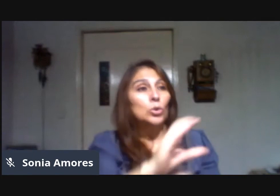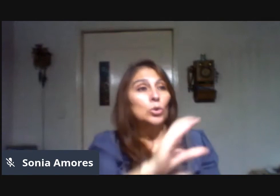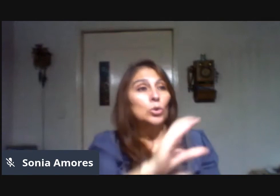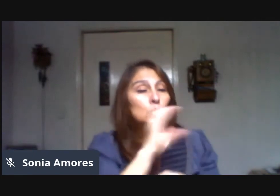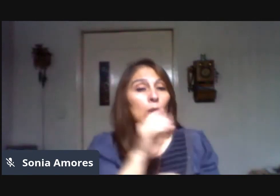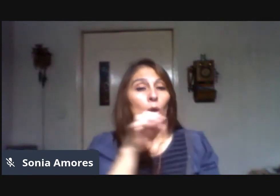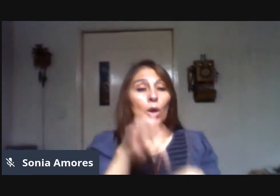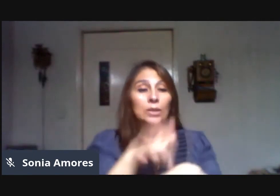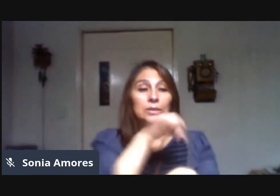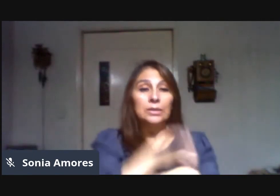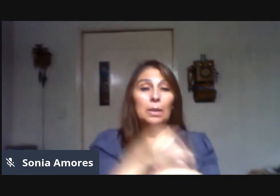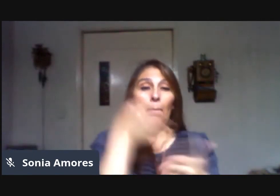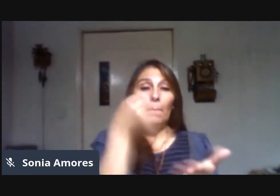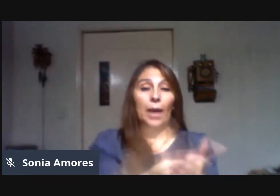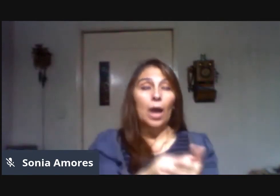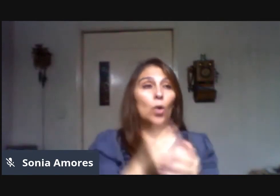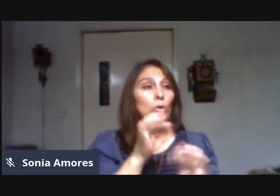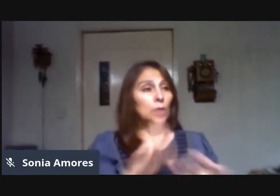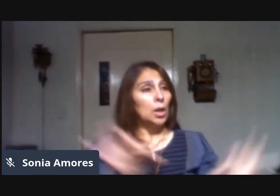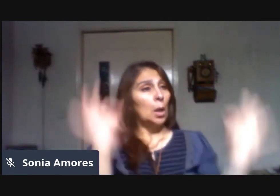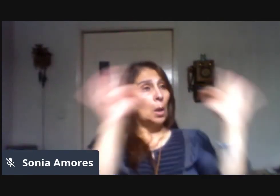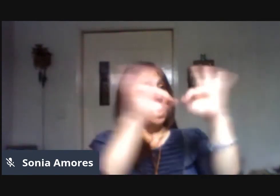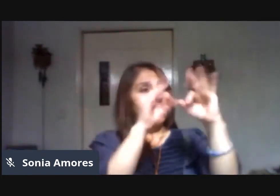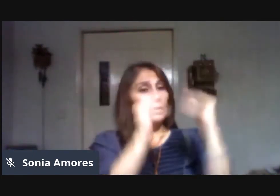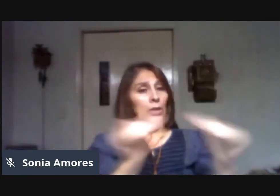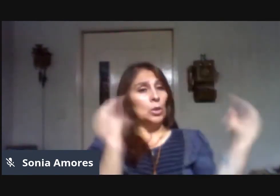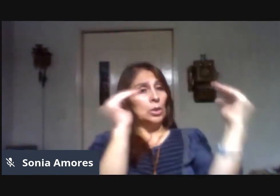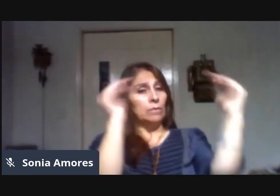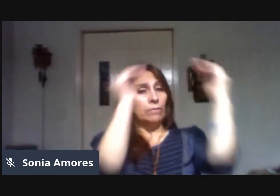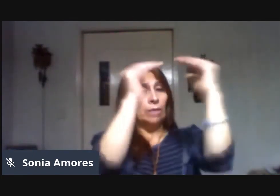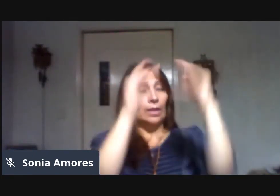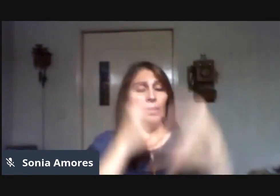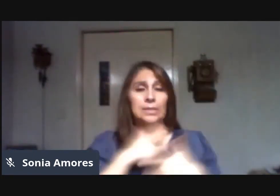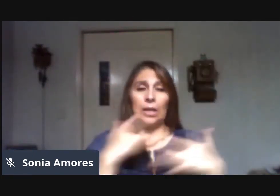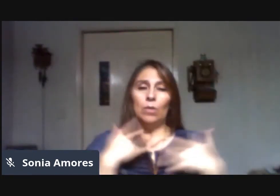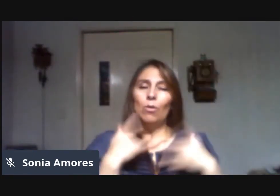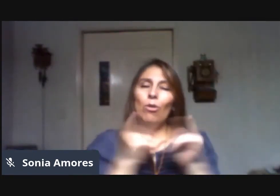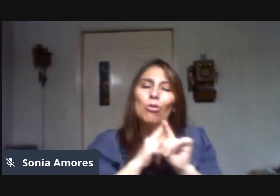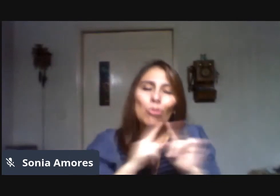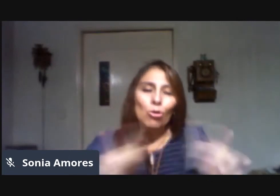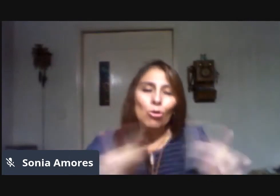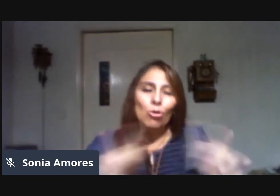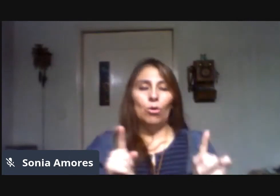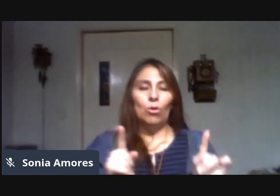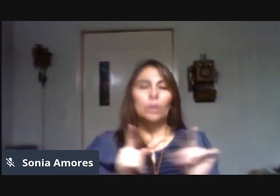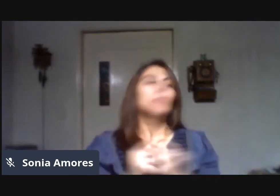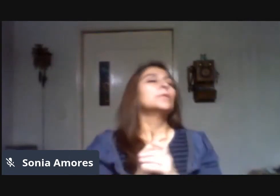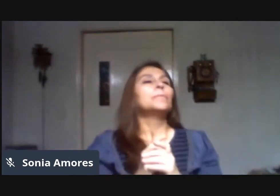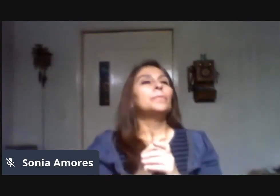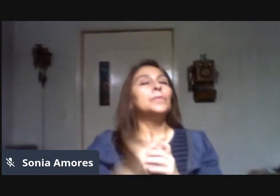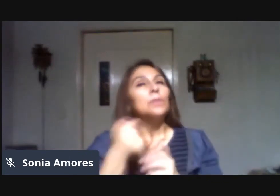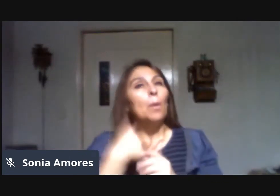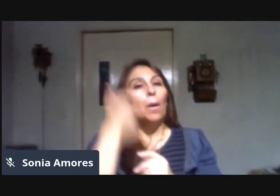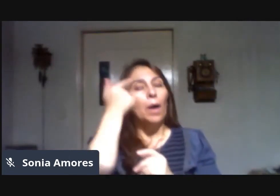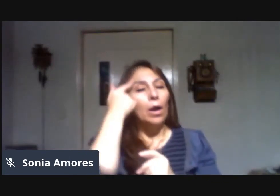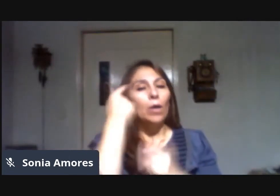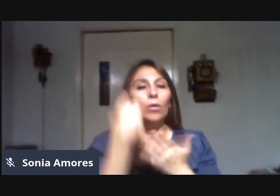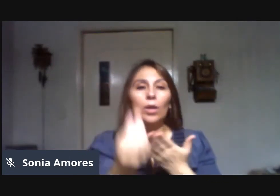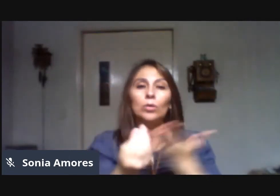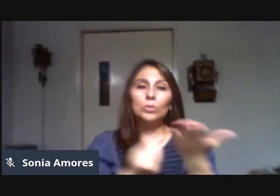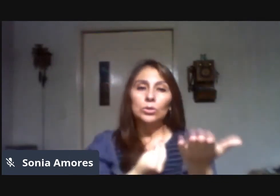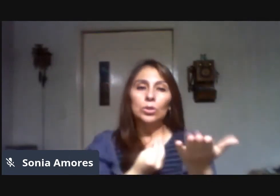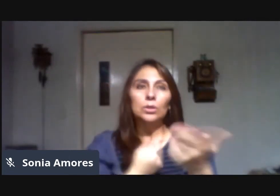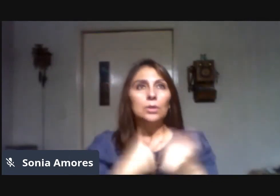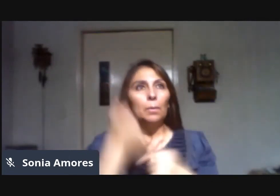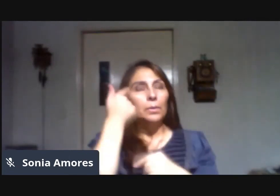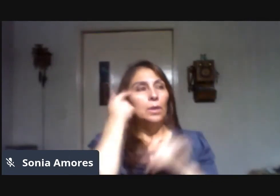plan premium, ni en el plan senior de salud, tendríamos unas condiciones donde el distanciamiento social no estaría